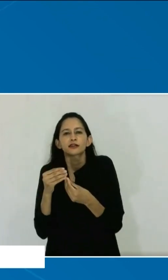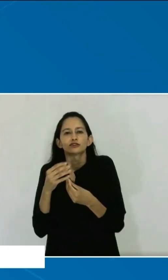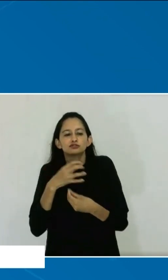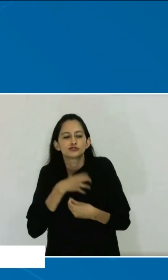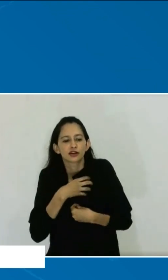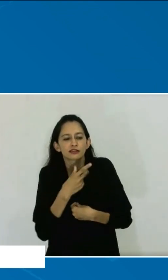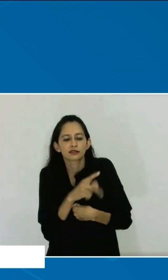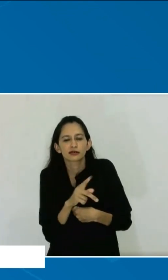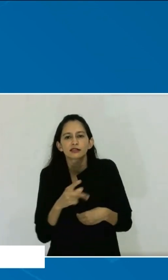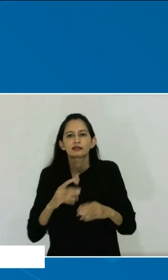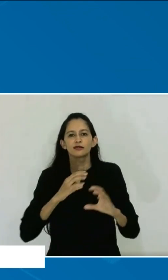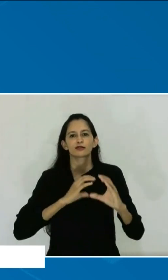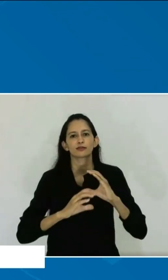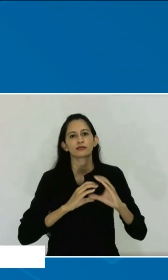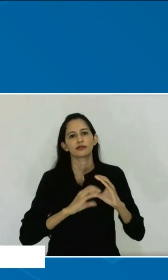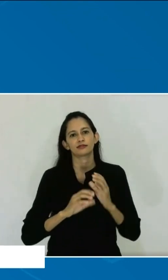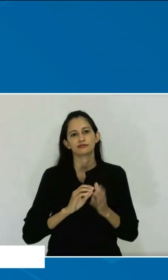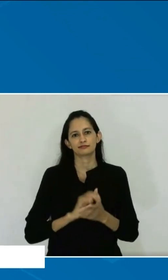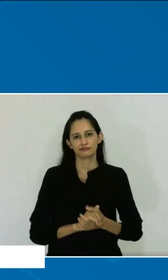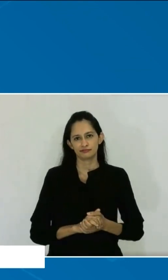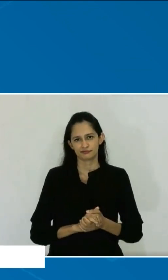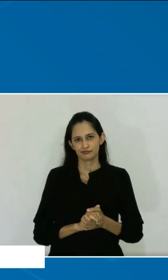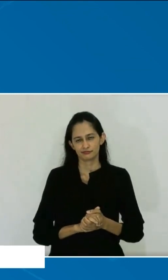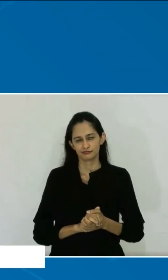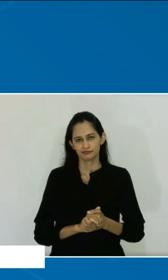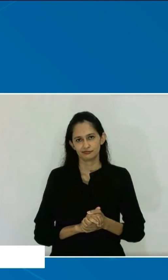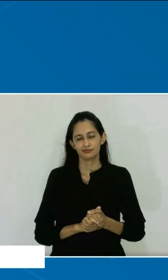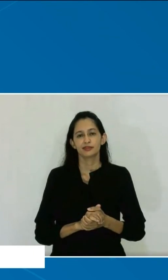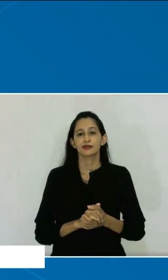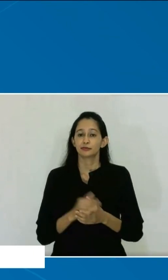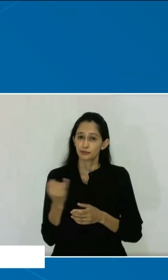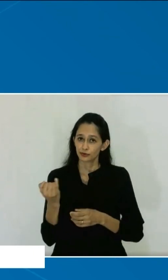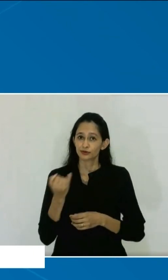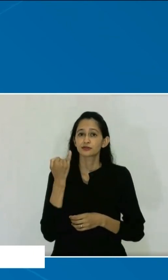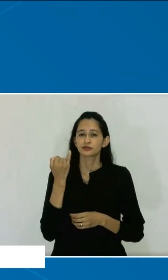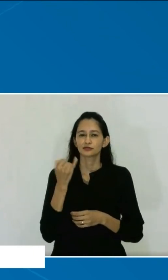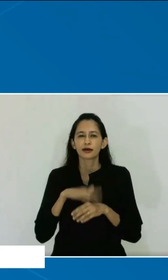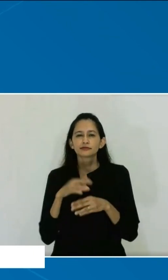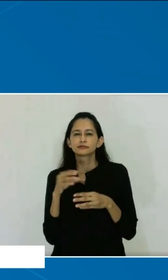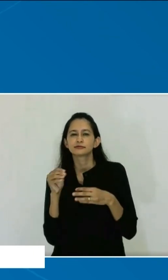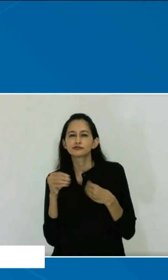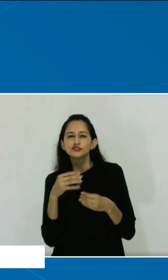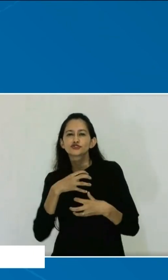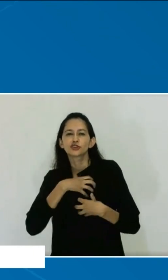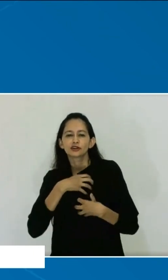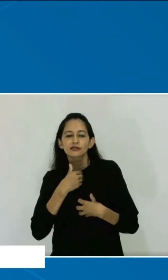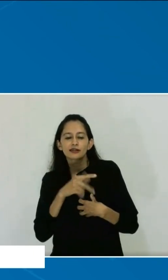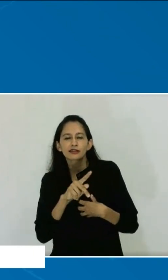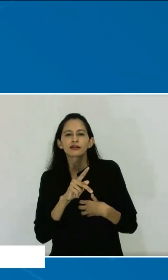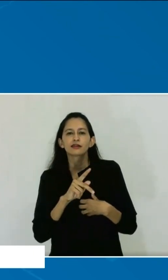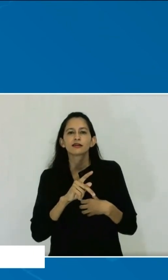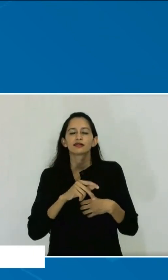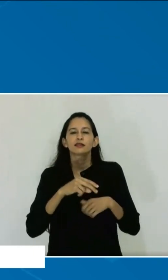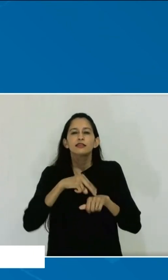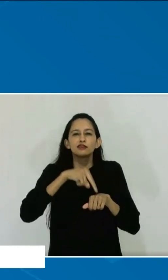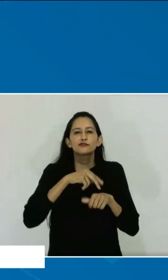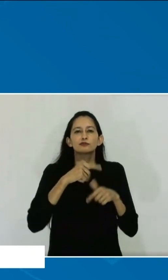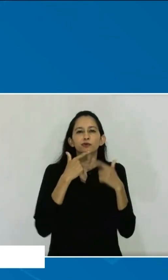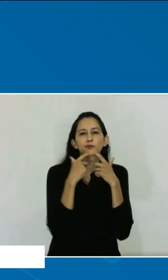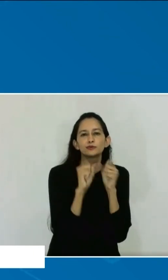o processo de contato com a comunidade, que é extremamente importante. Isso nós não podemos abrir mão em hipótese alguma.